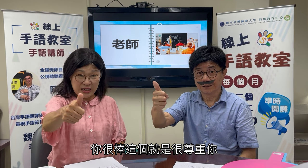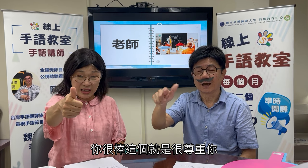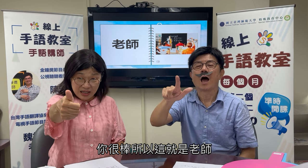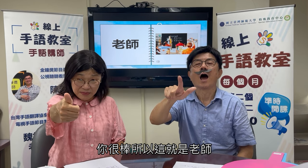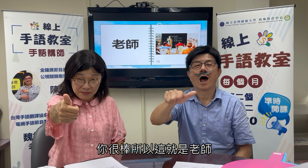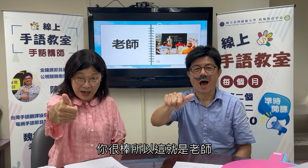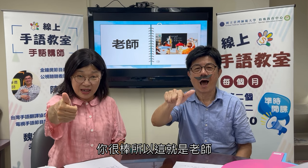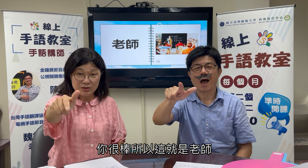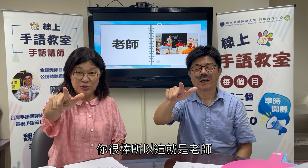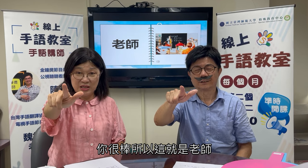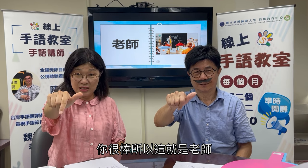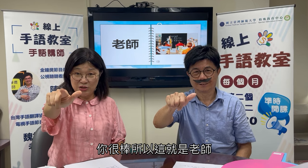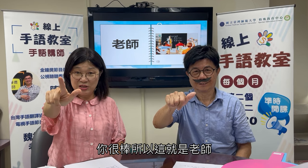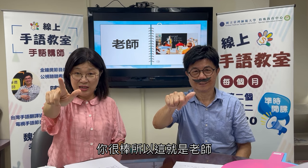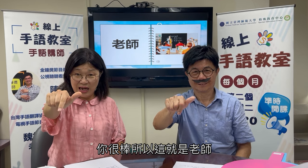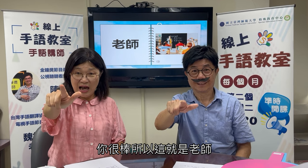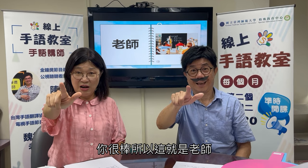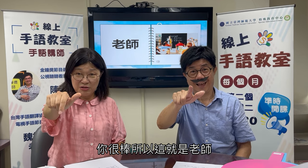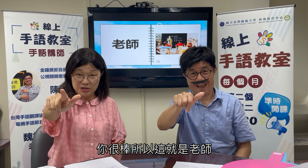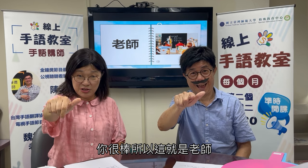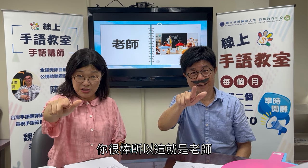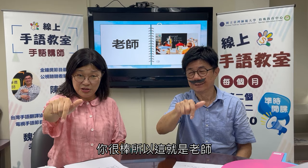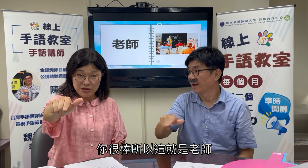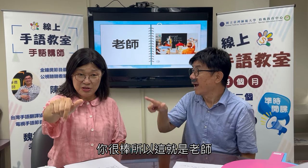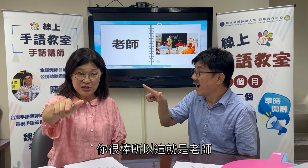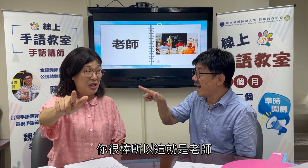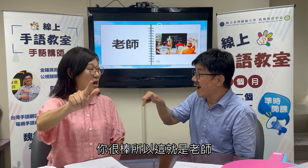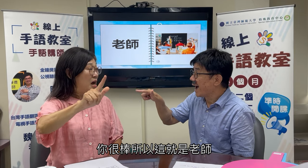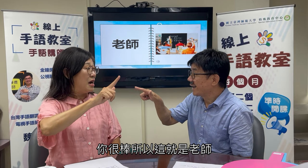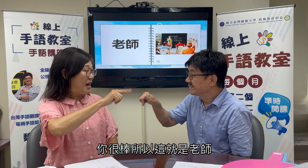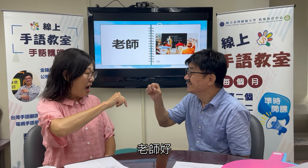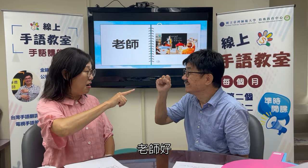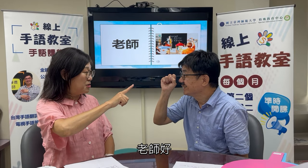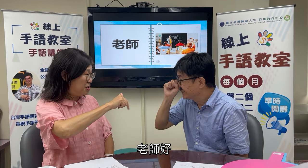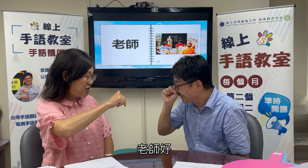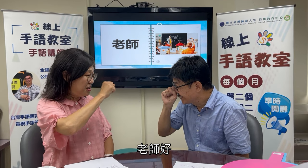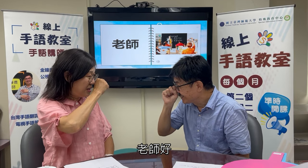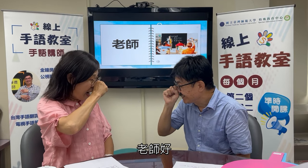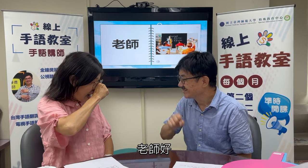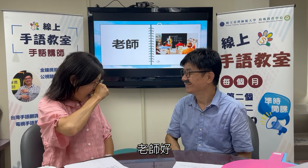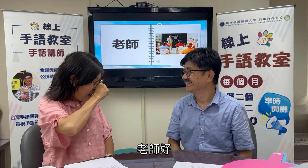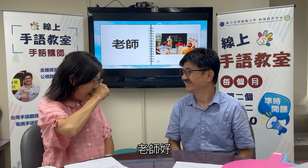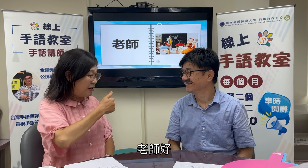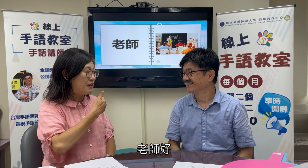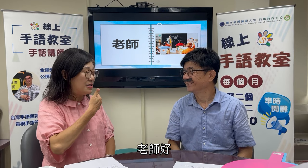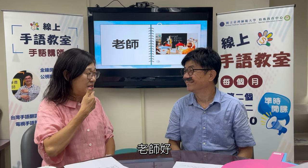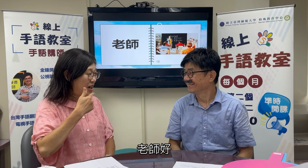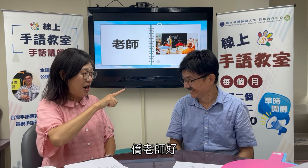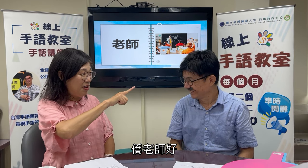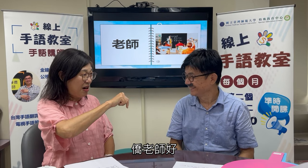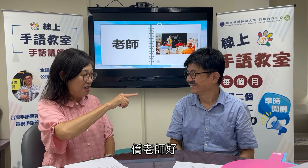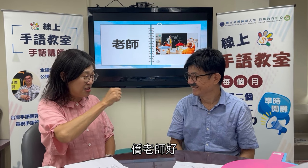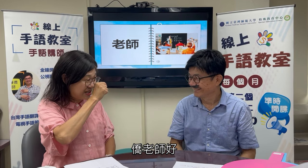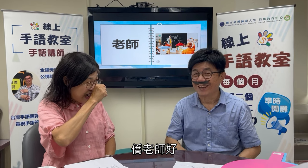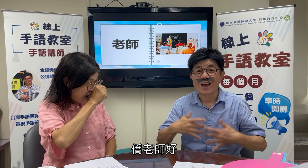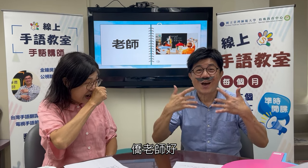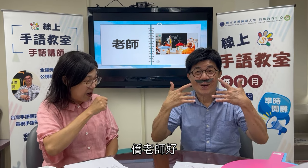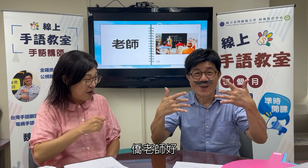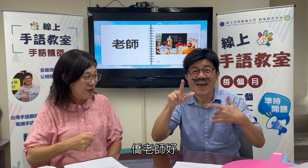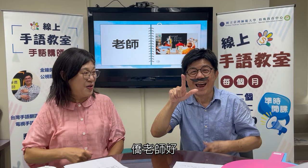很棒，所以这个就是老师。老师好，乔老师好，